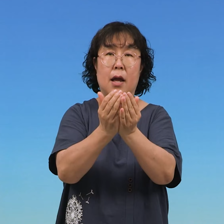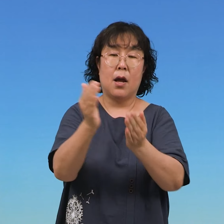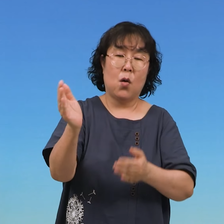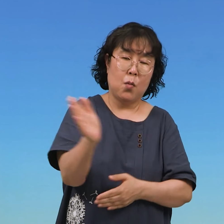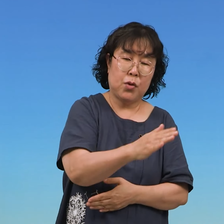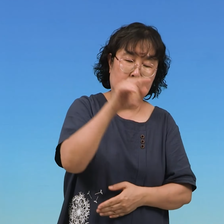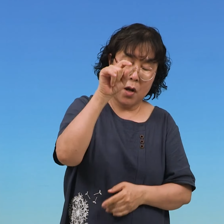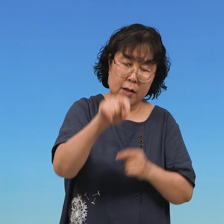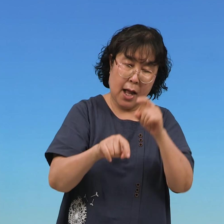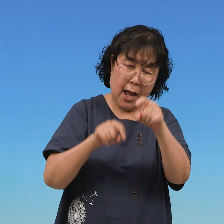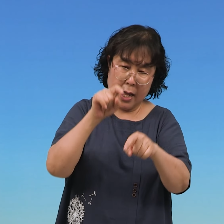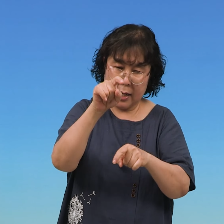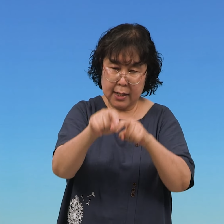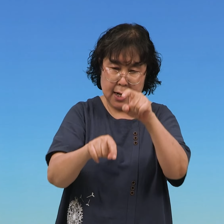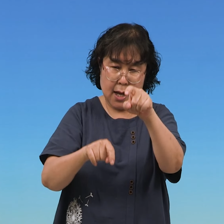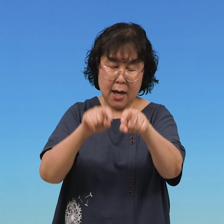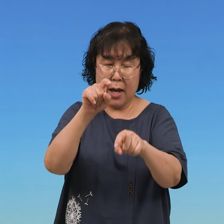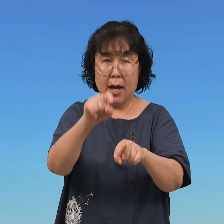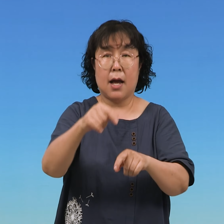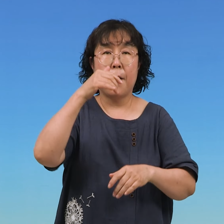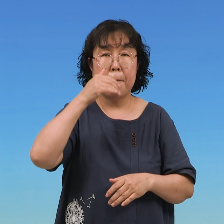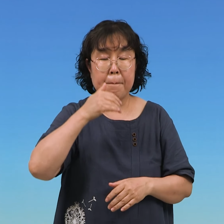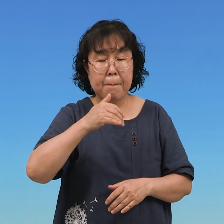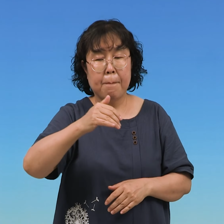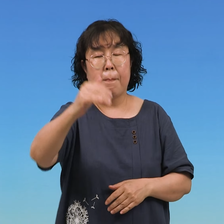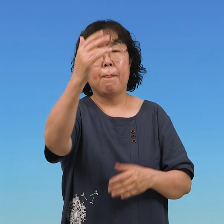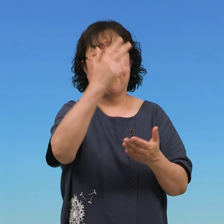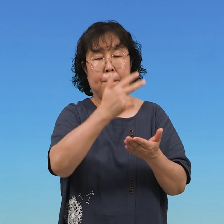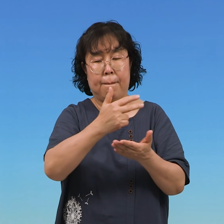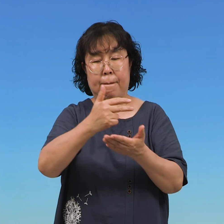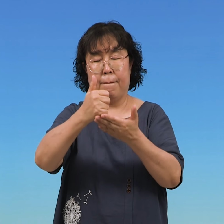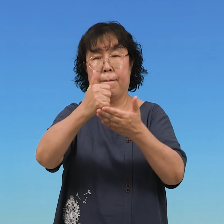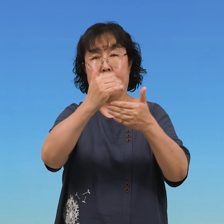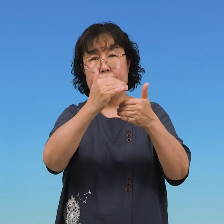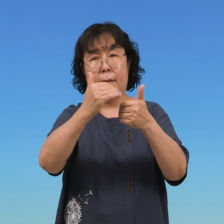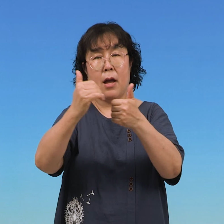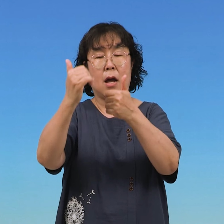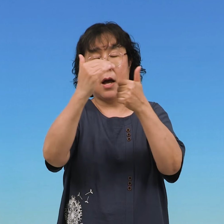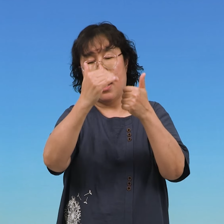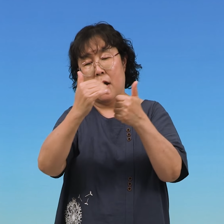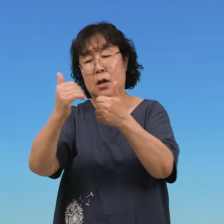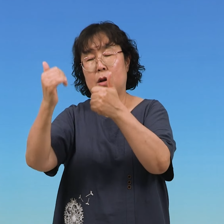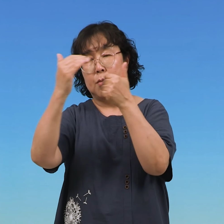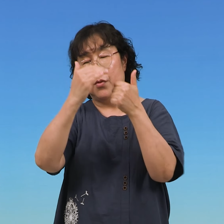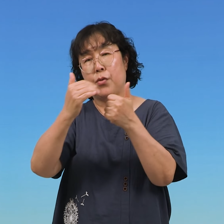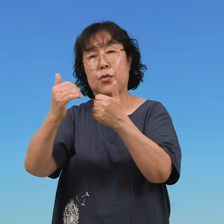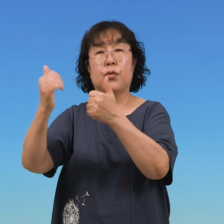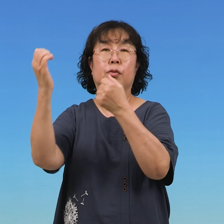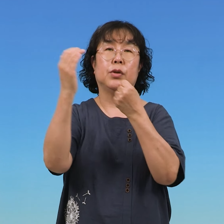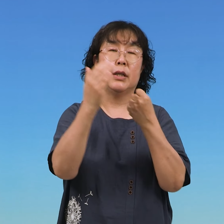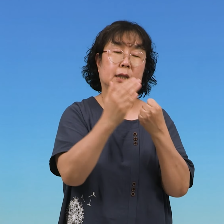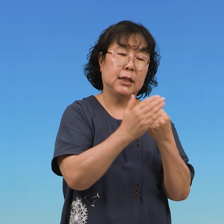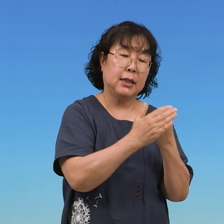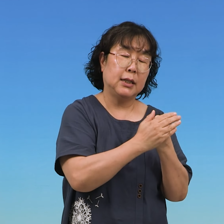어떤 두려움에 한 주를 힘들게 보내셨습니까? 주님 나를 부르시니